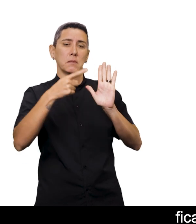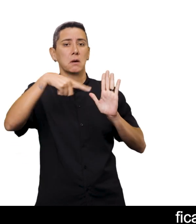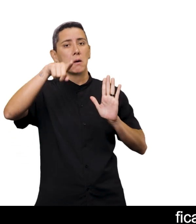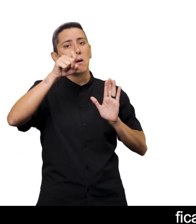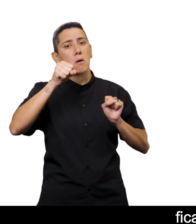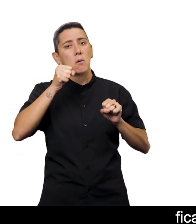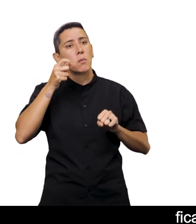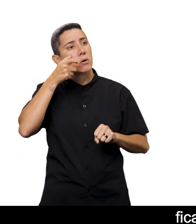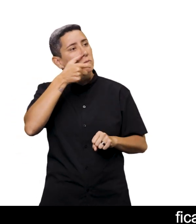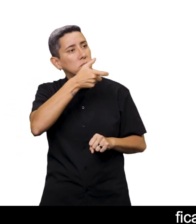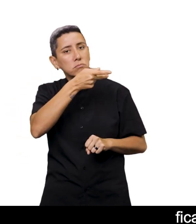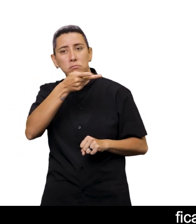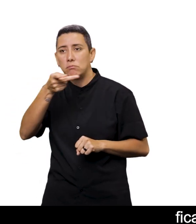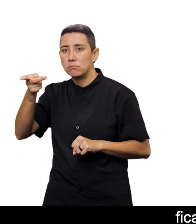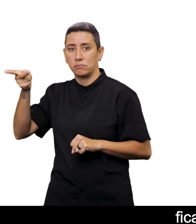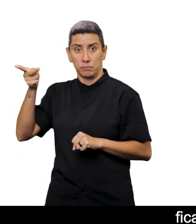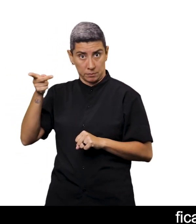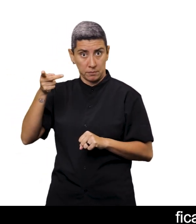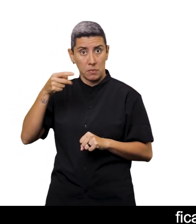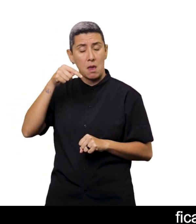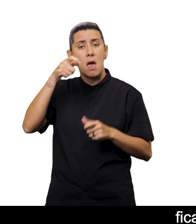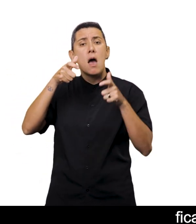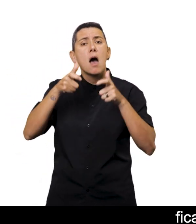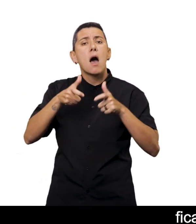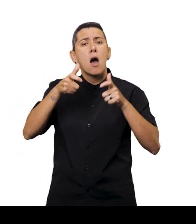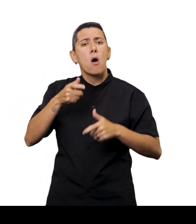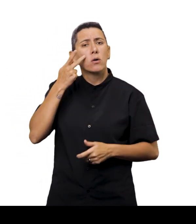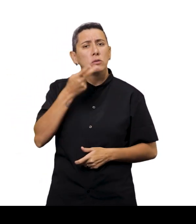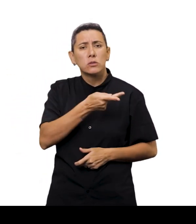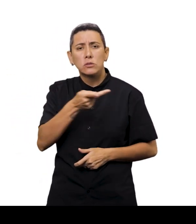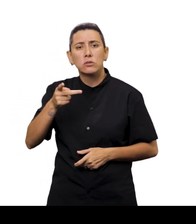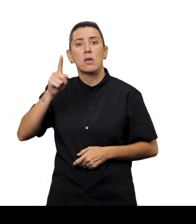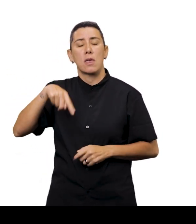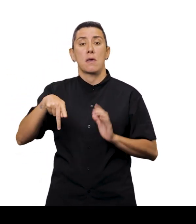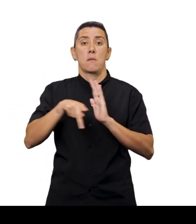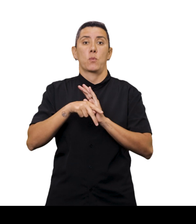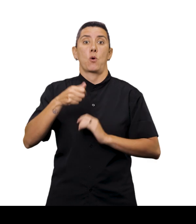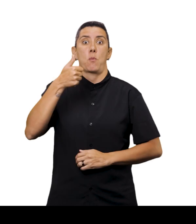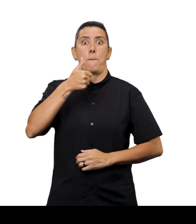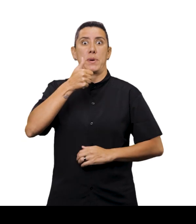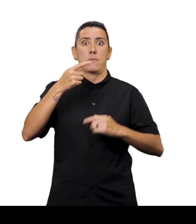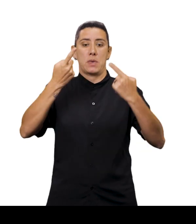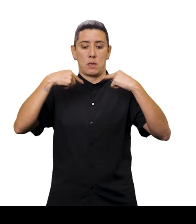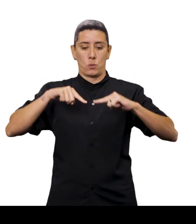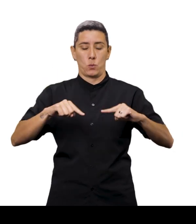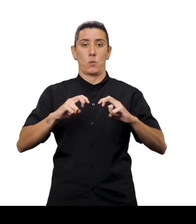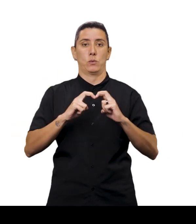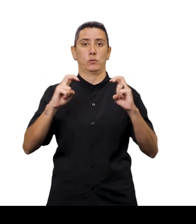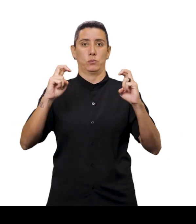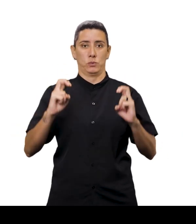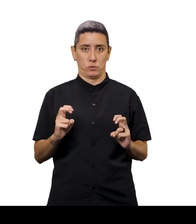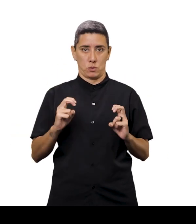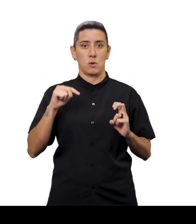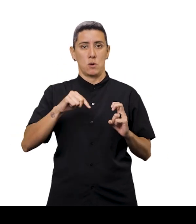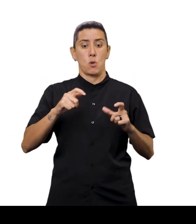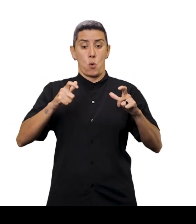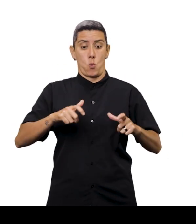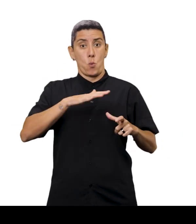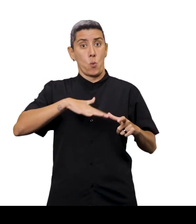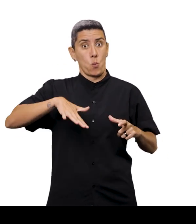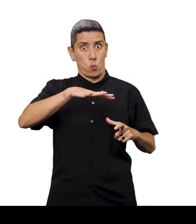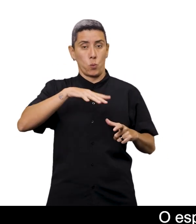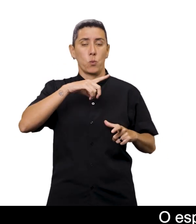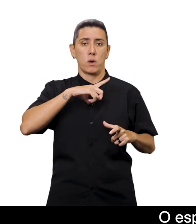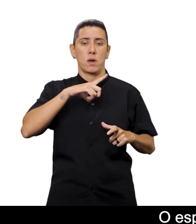na mostra e podem ser levadas pelo público. A exposição está localizada na galeria do primeiro subsolo